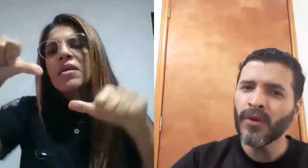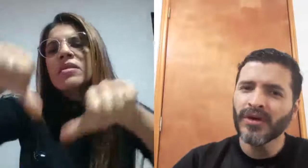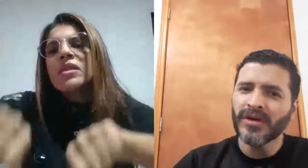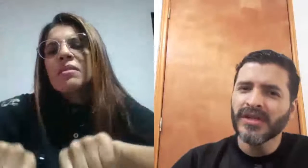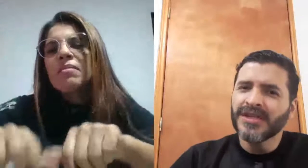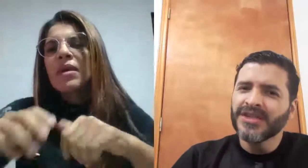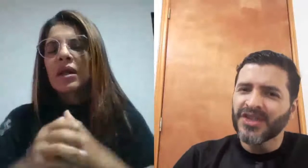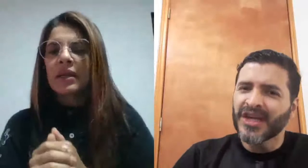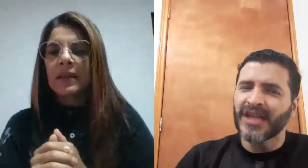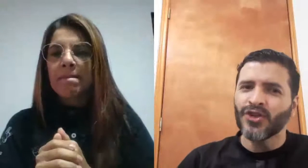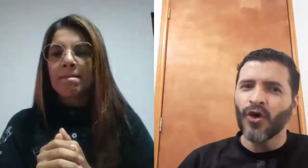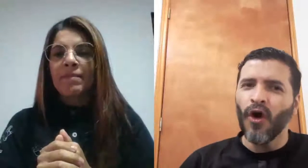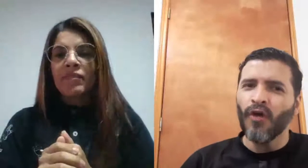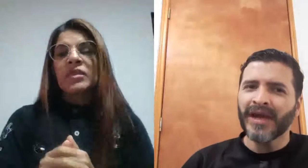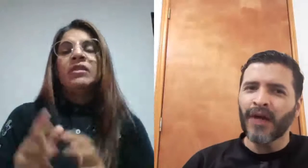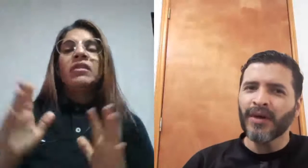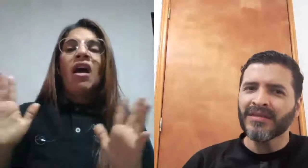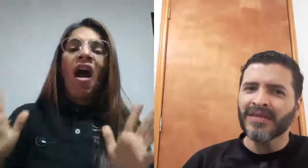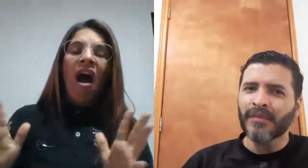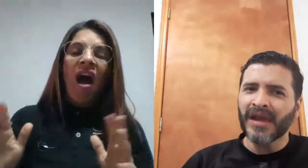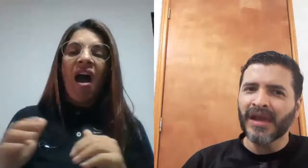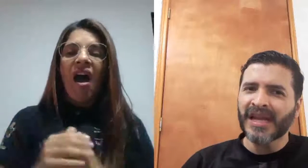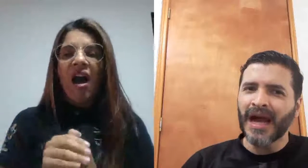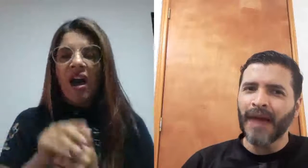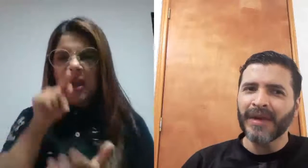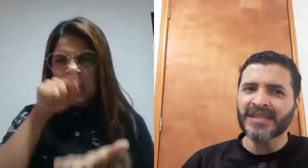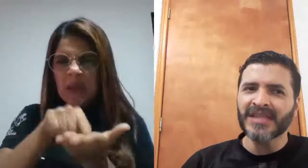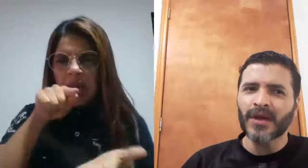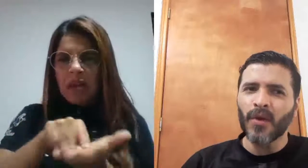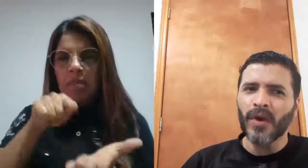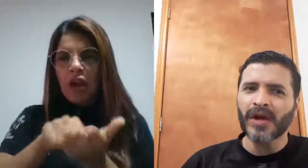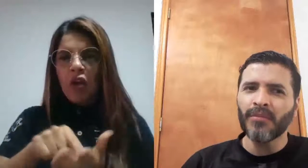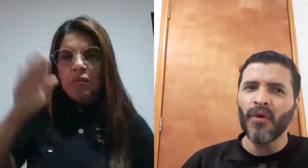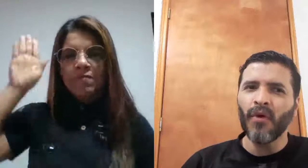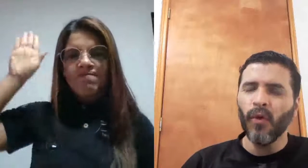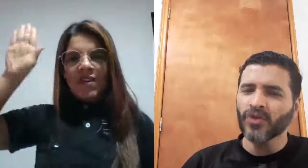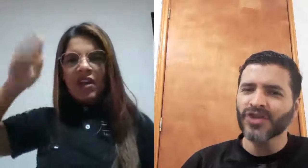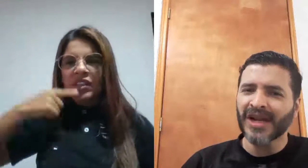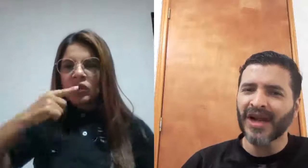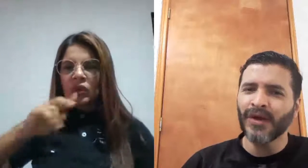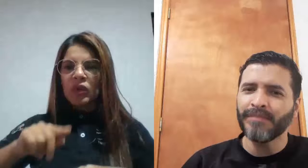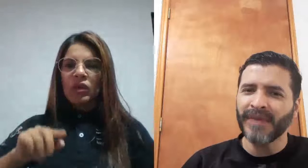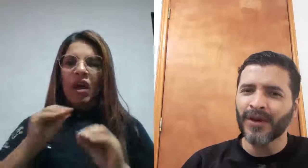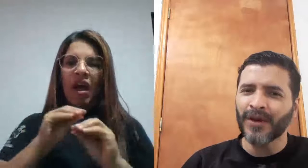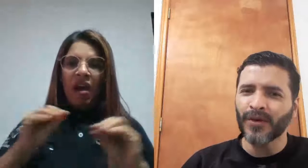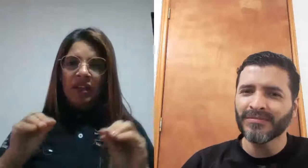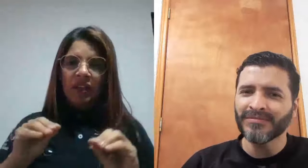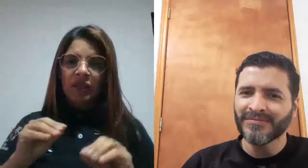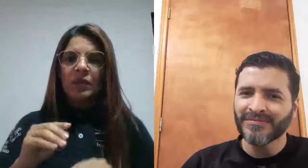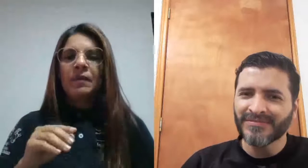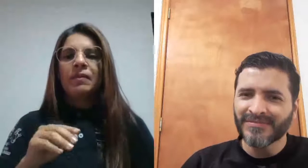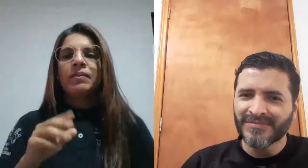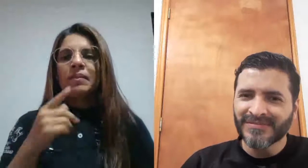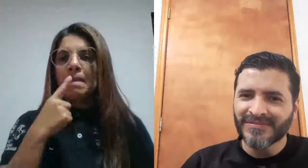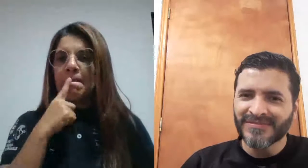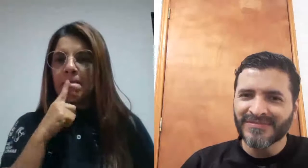El palomo se creyó obligado a intervenir apenas el cuervo hubo cerrado el pico.